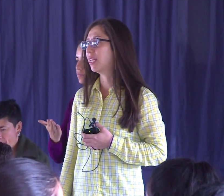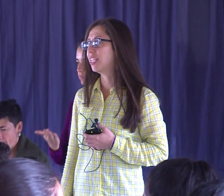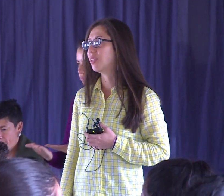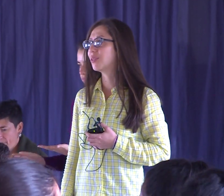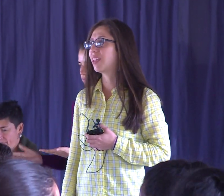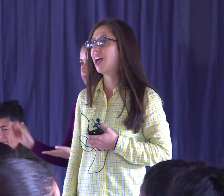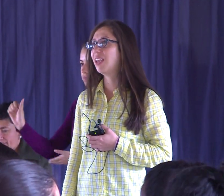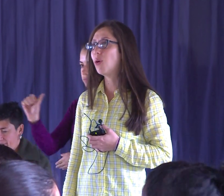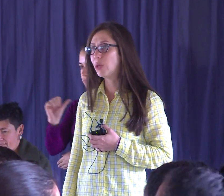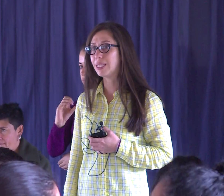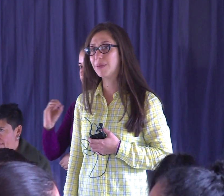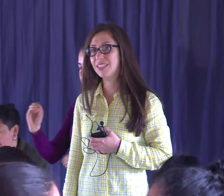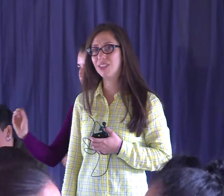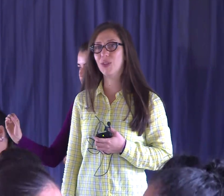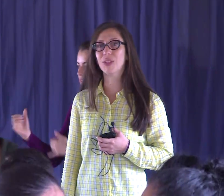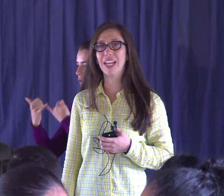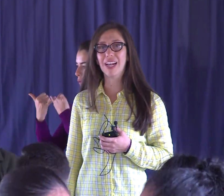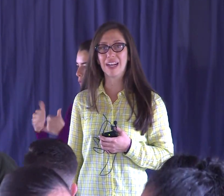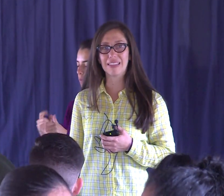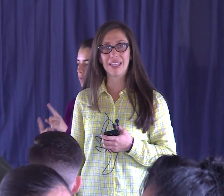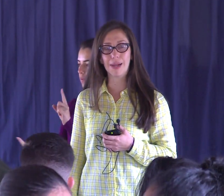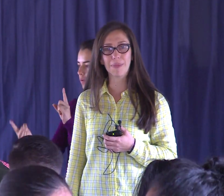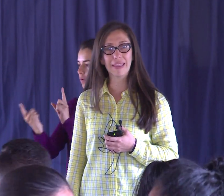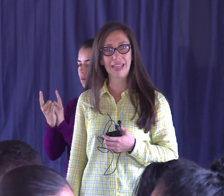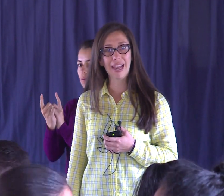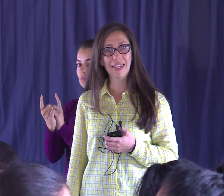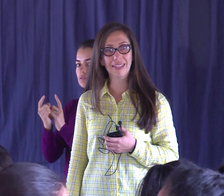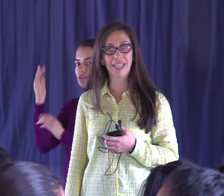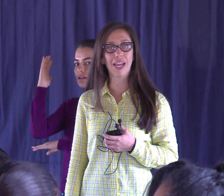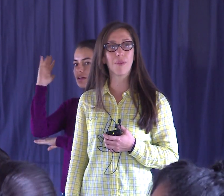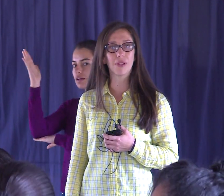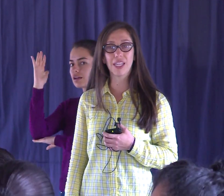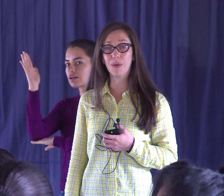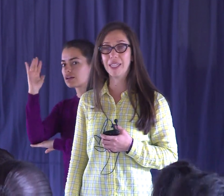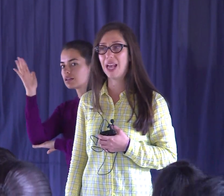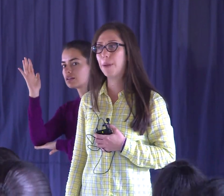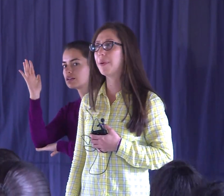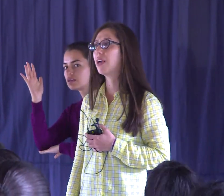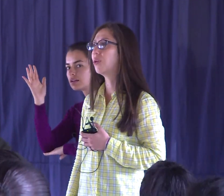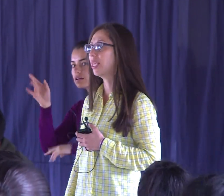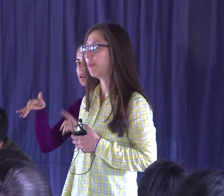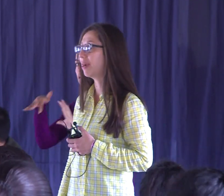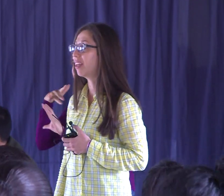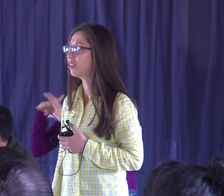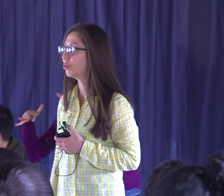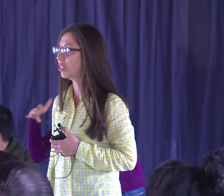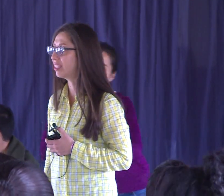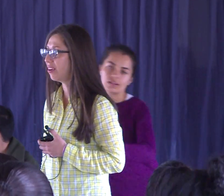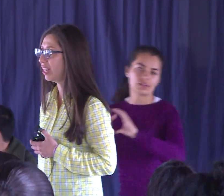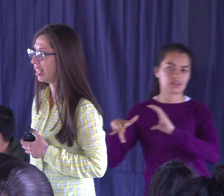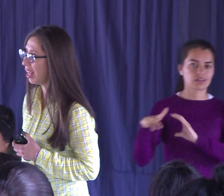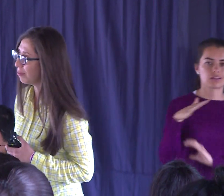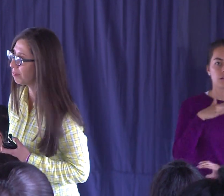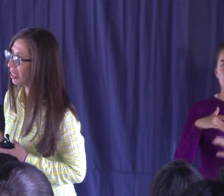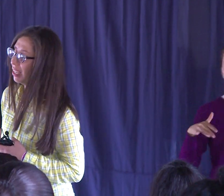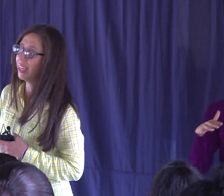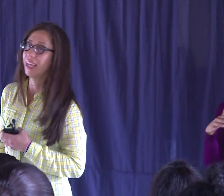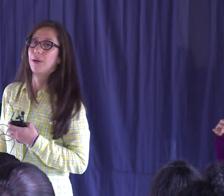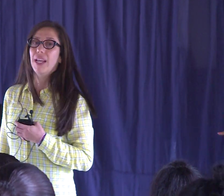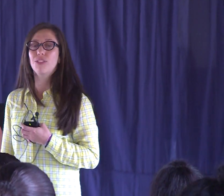Bienvenidas, bienvenidos a la última sesión de la Cátedra Ambiental denominada Pedagogía para la